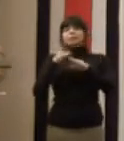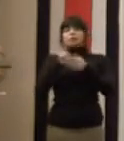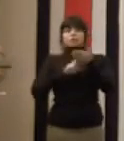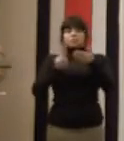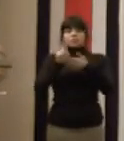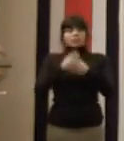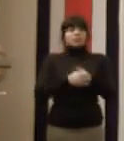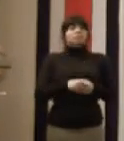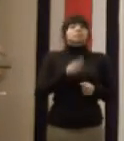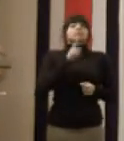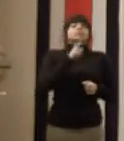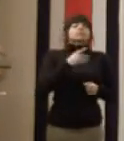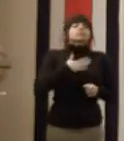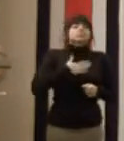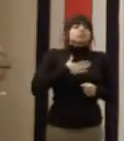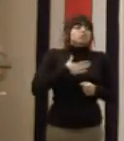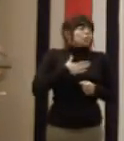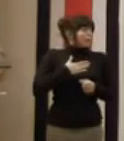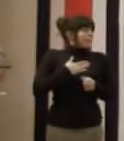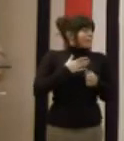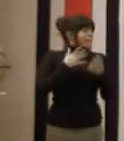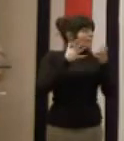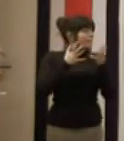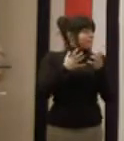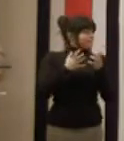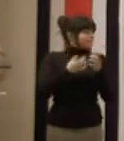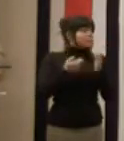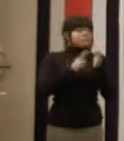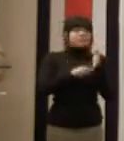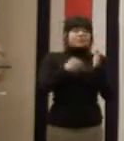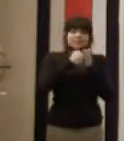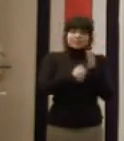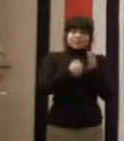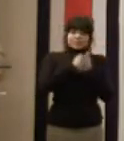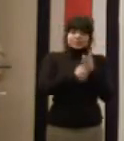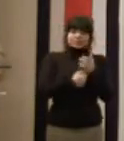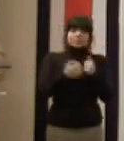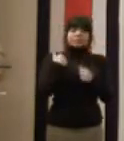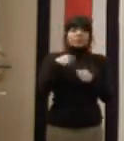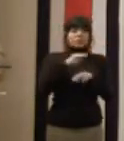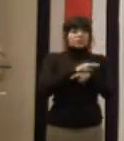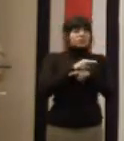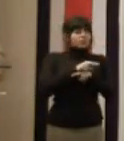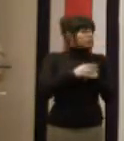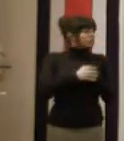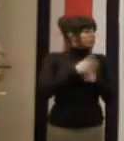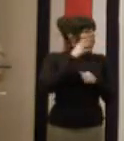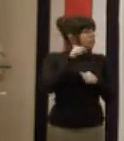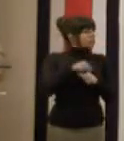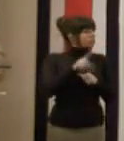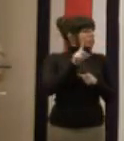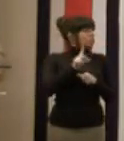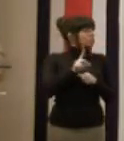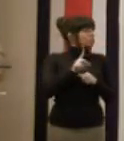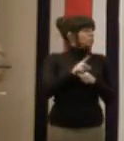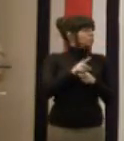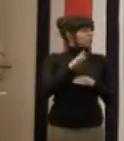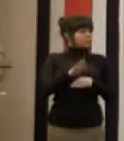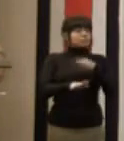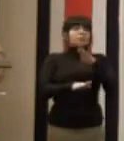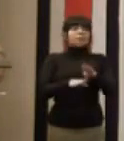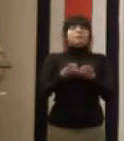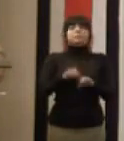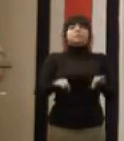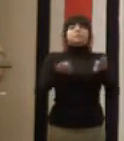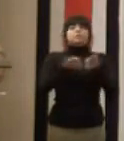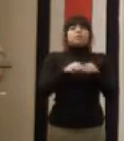universidades. Realmente yo quisiera insistir, señor rector, yo creo que este es uno de los pasos